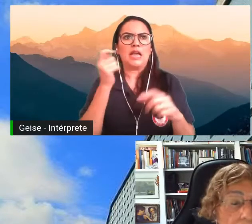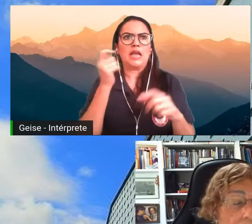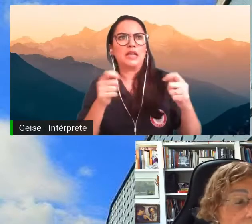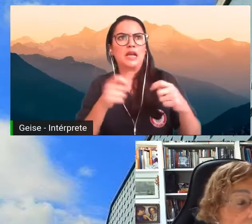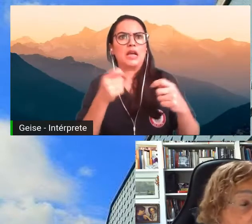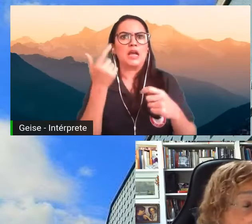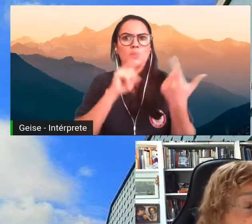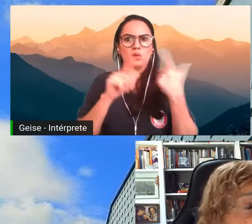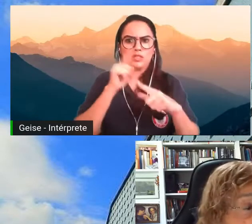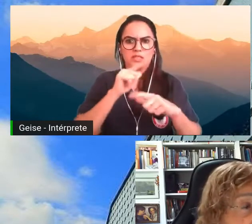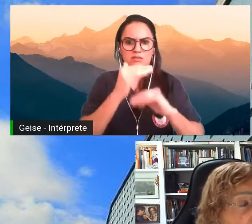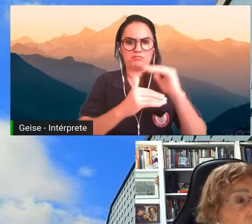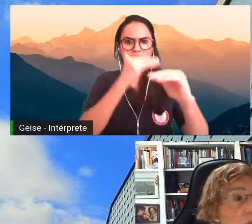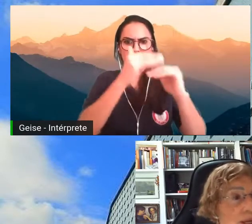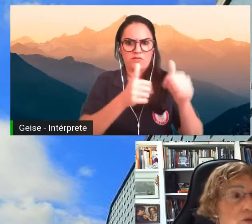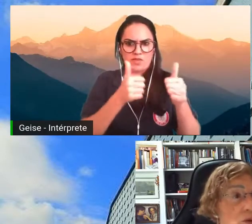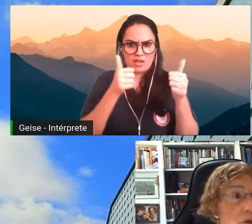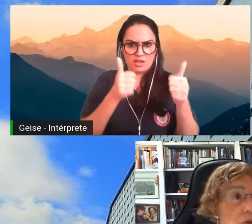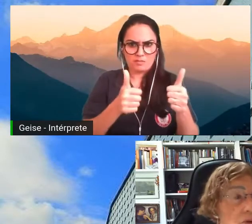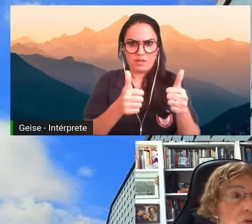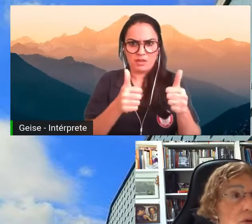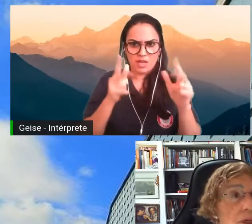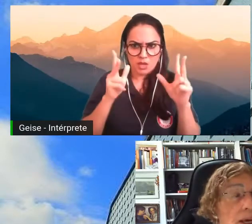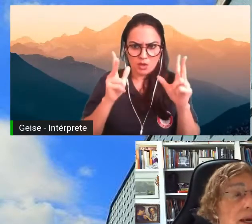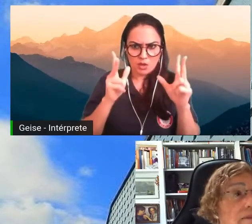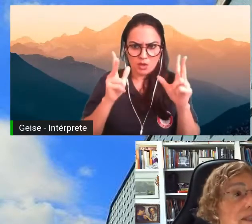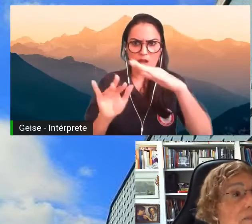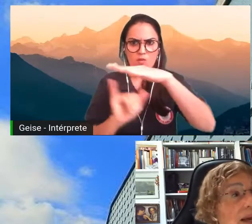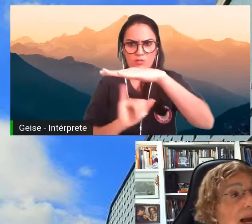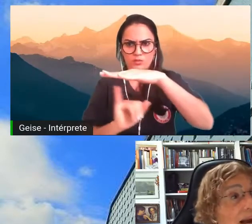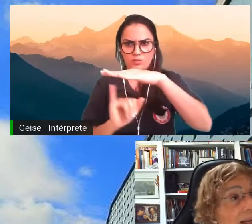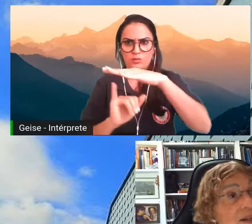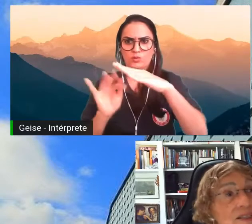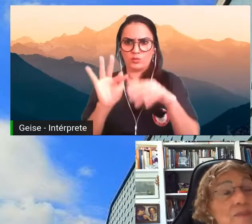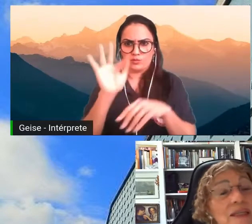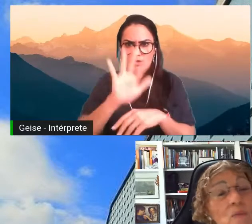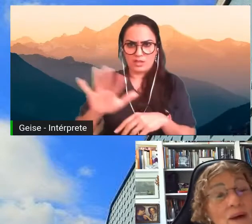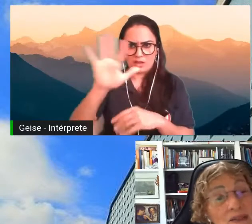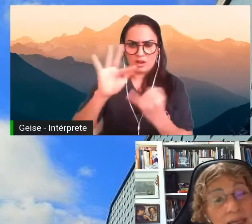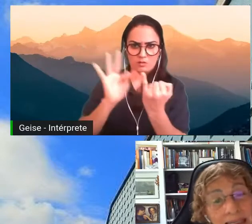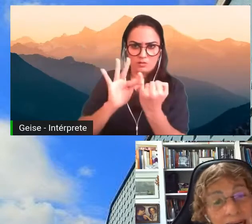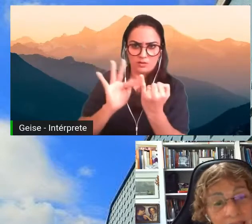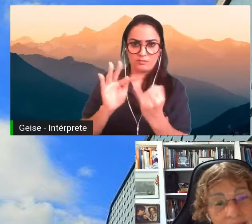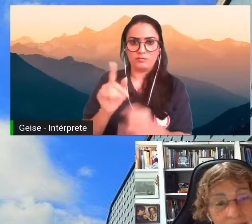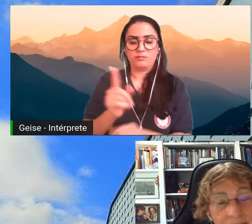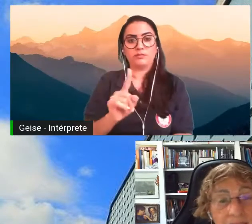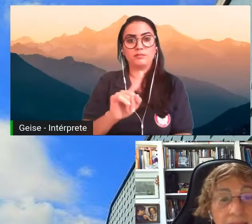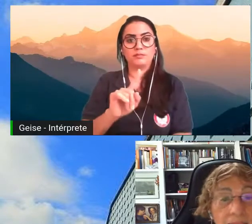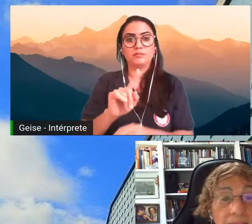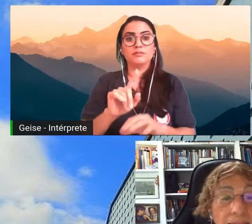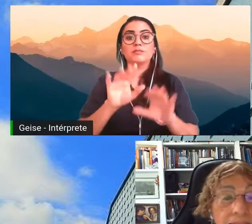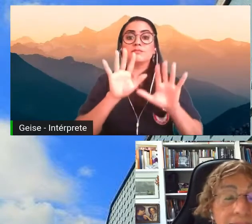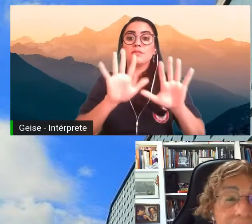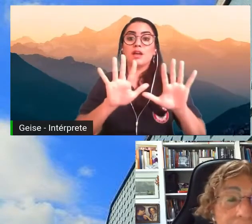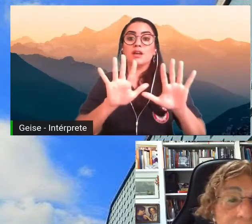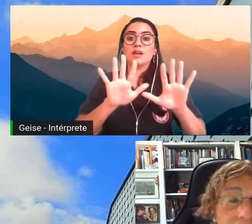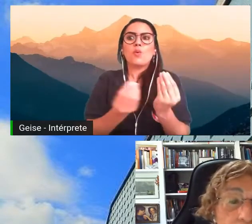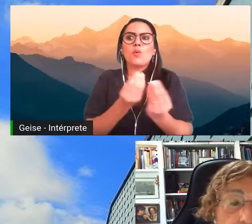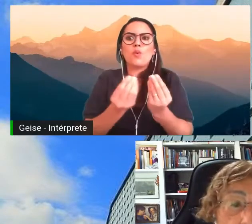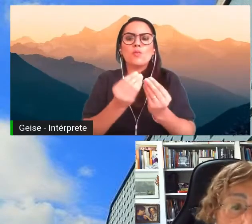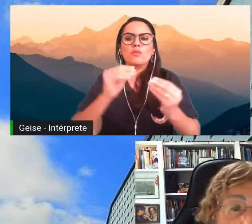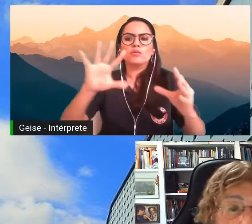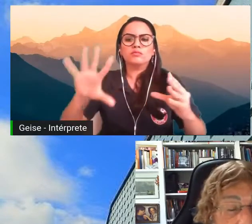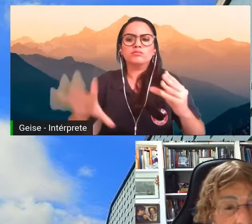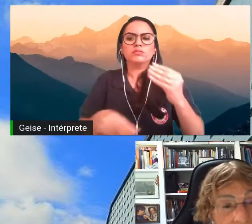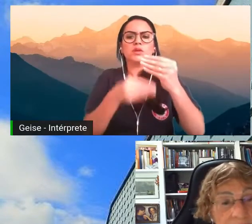desenvolvimento. Agora, como é que isso se incorpora no currículo? Veja bem, aí nós temos que dar um passo atrás.